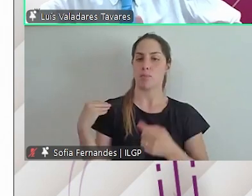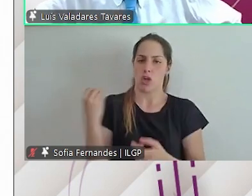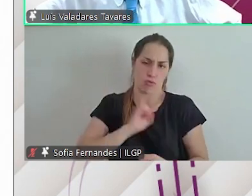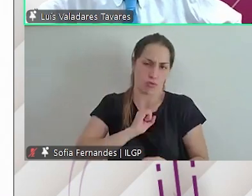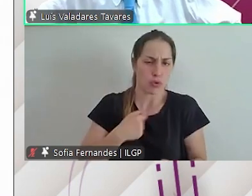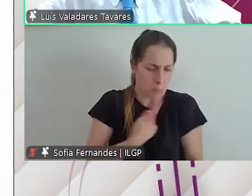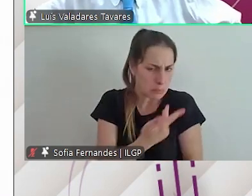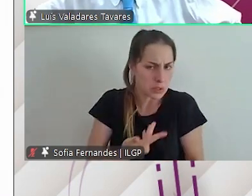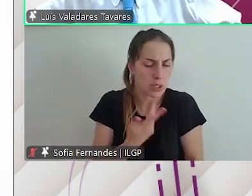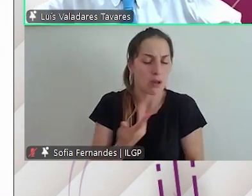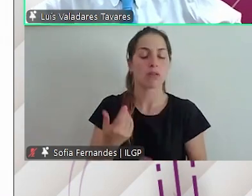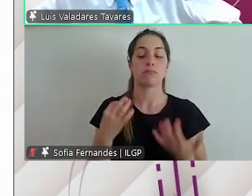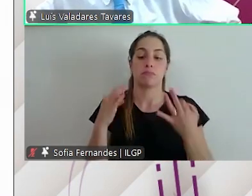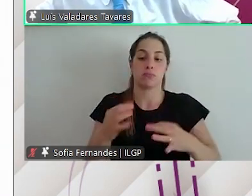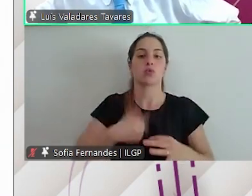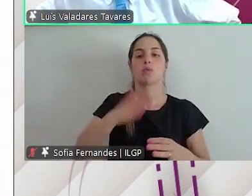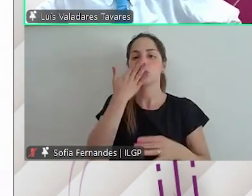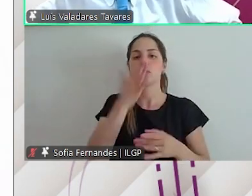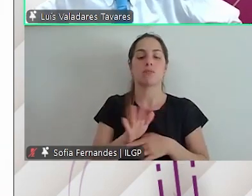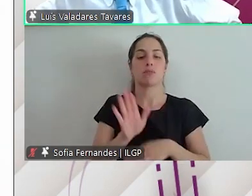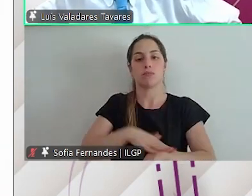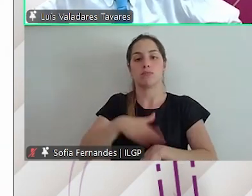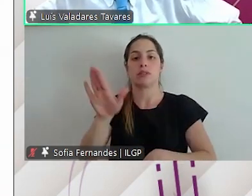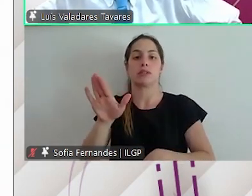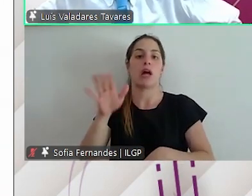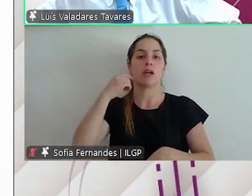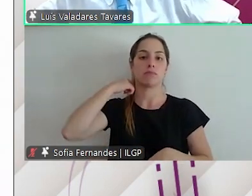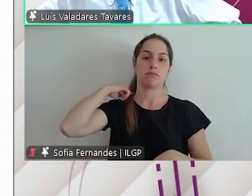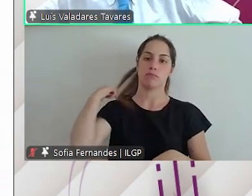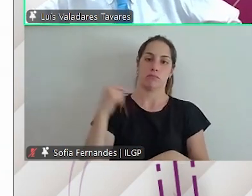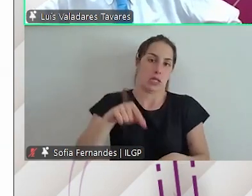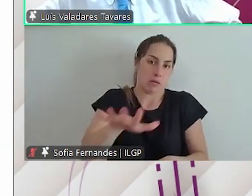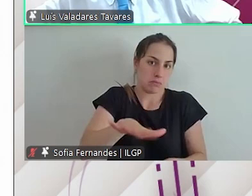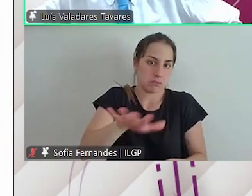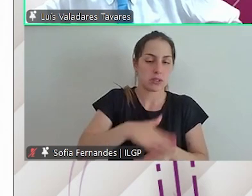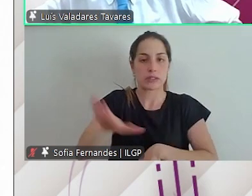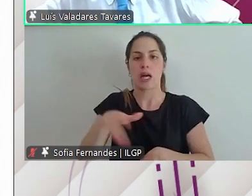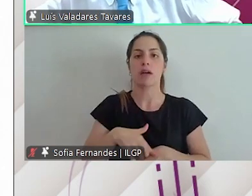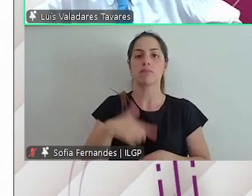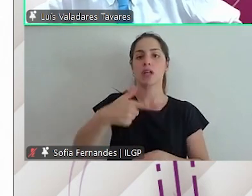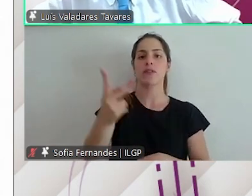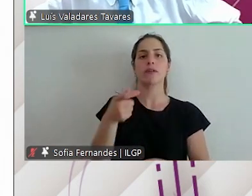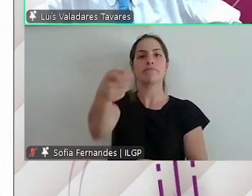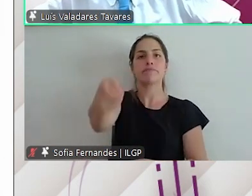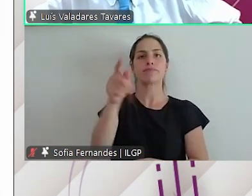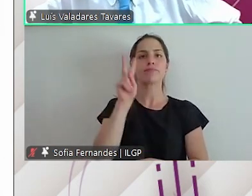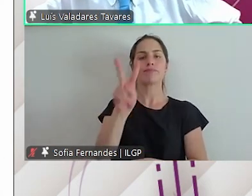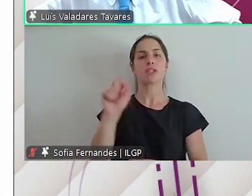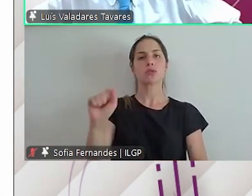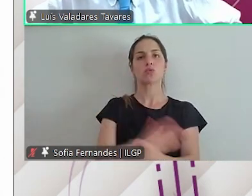nós saímos destes espaços e ligamos os telejornais, todos os dias a nossa administração